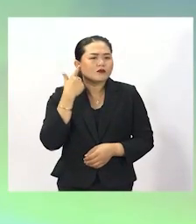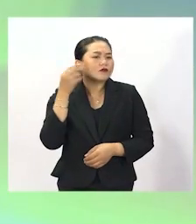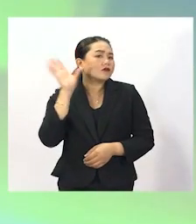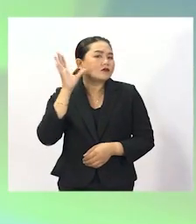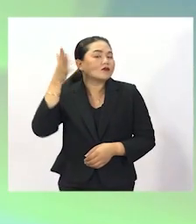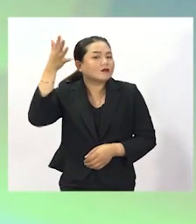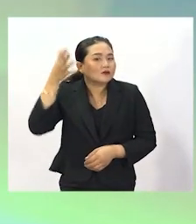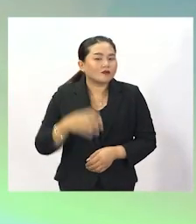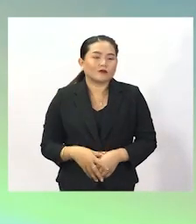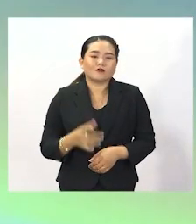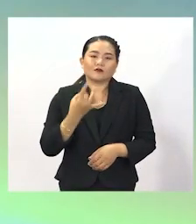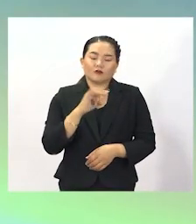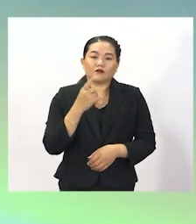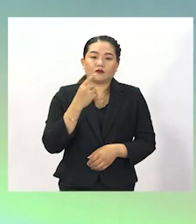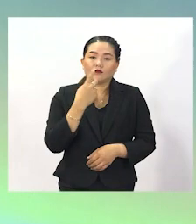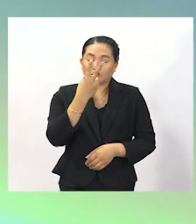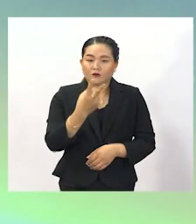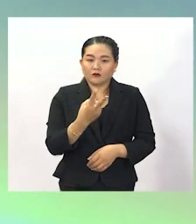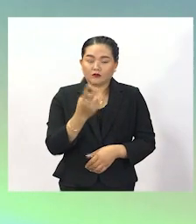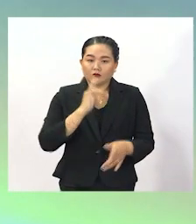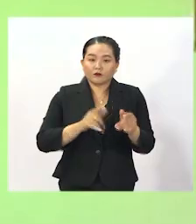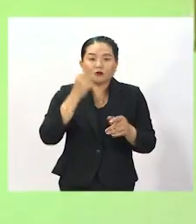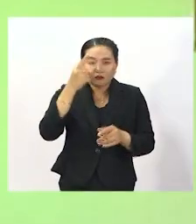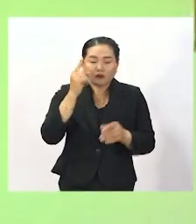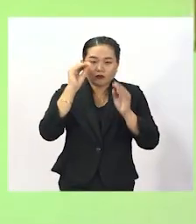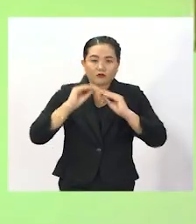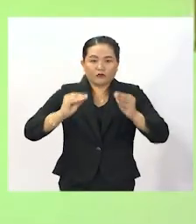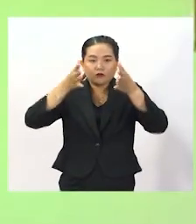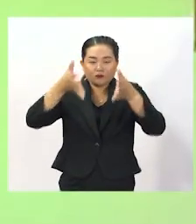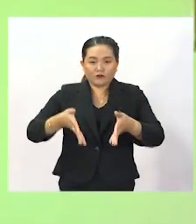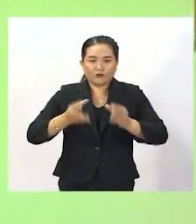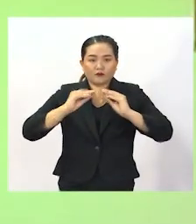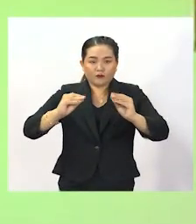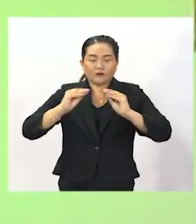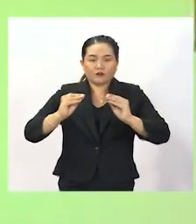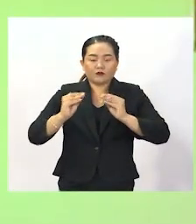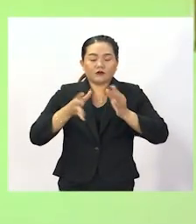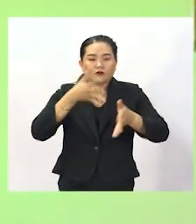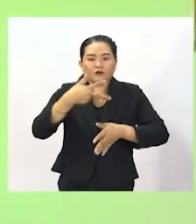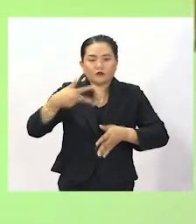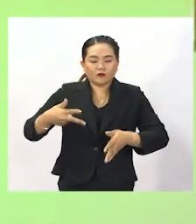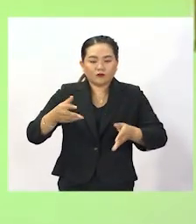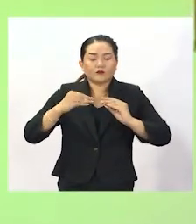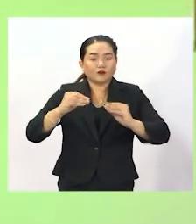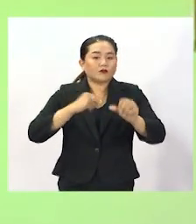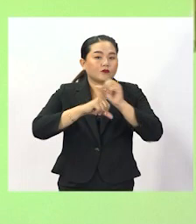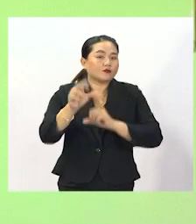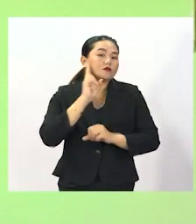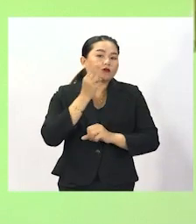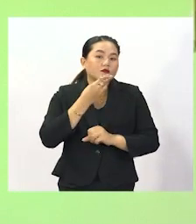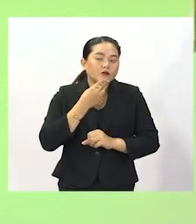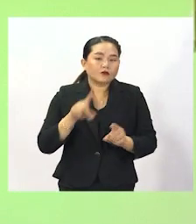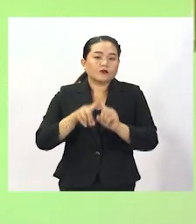ត់បានហ្នឹង បាទគាត់បានយល់បើសិនជាគាត់ចេះខ្លាំងគាត់អាចខ្លាយជាគ្រូបរៀនភាសាសញ្ញានឹងបន្តទៅដល់អ្នកថ្លង់ផ្សេងទៀត